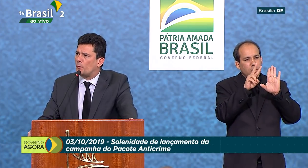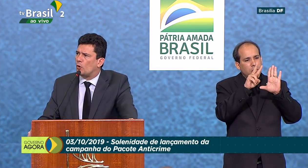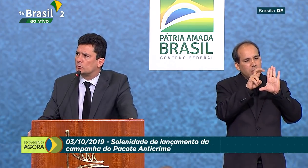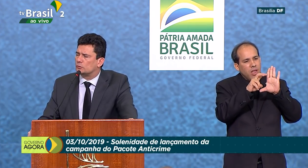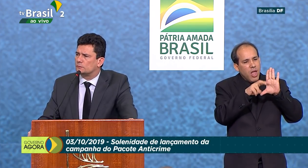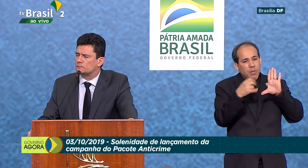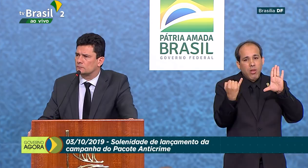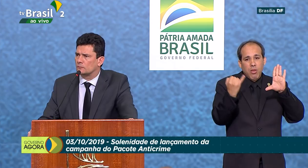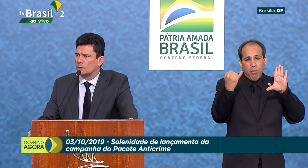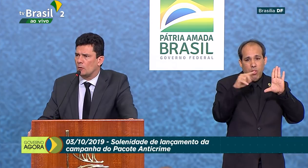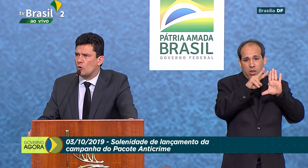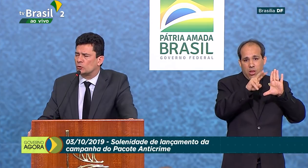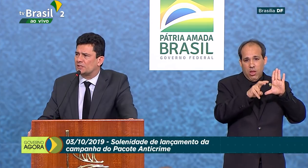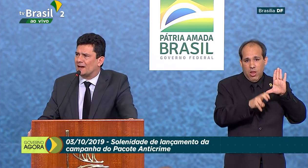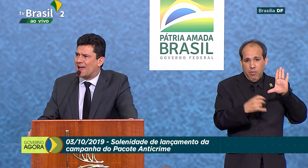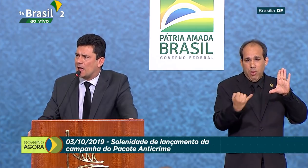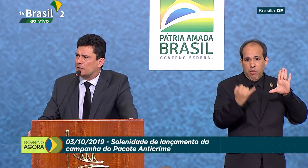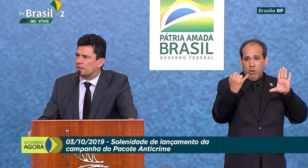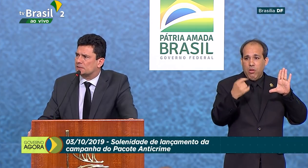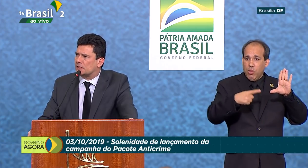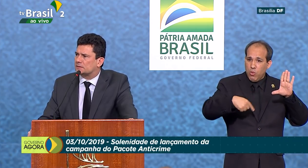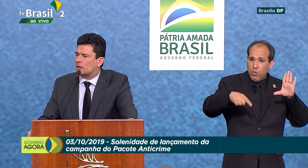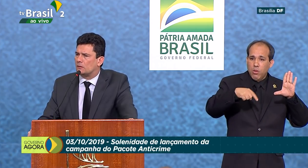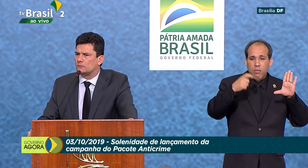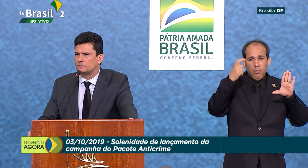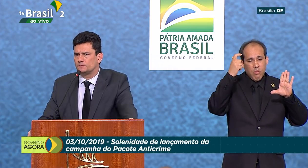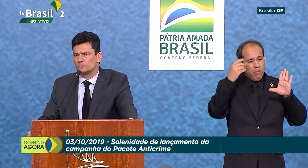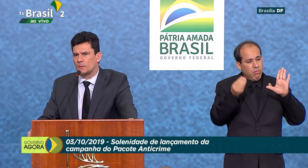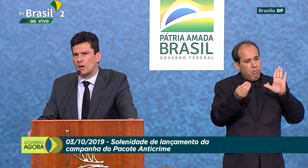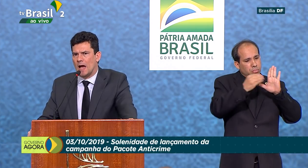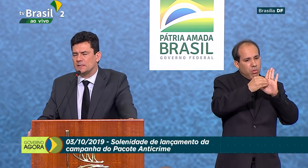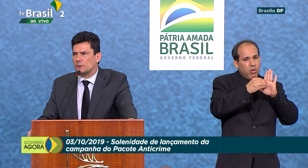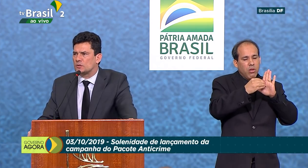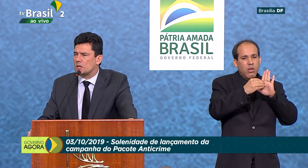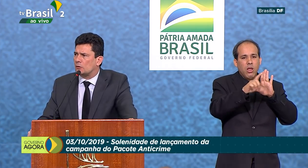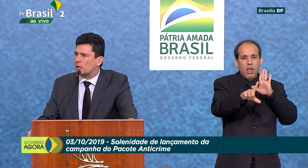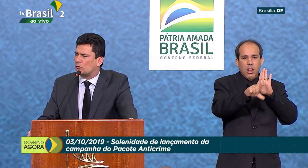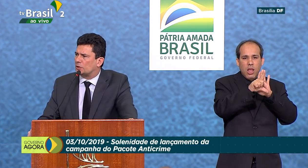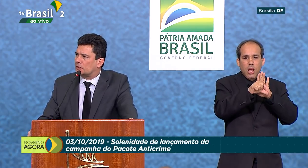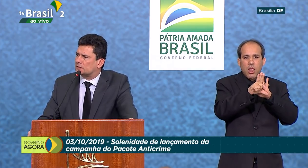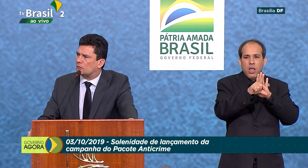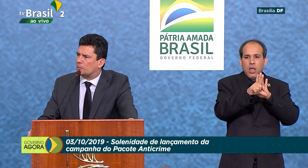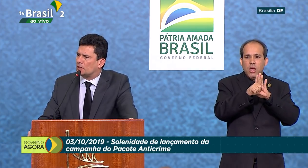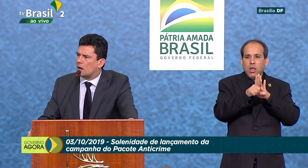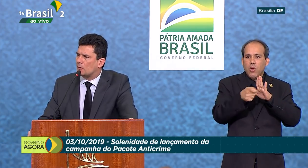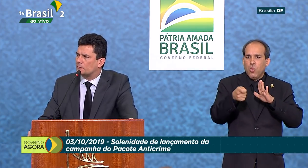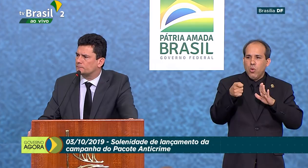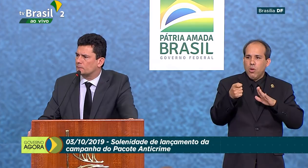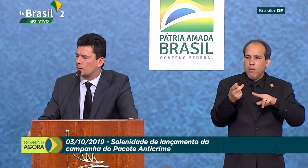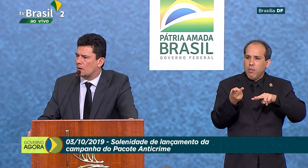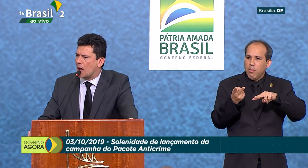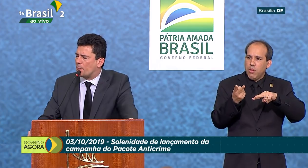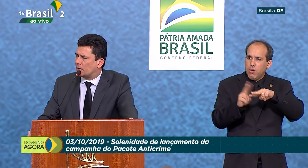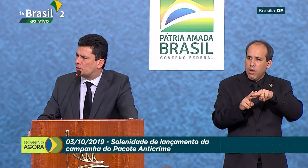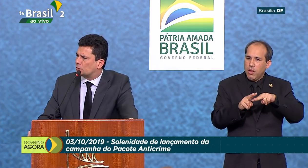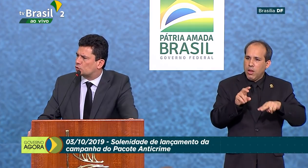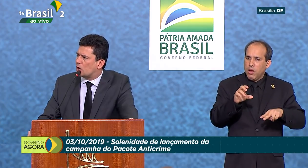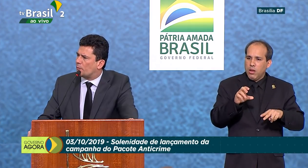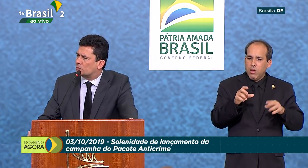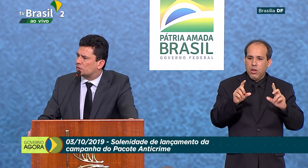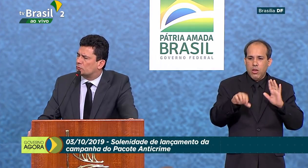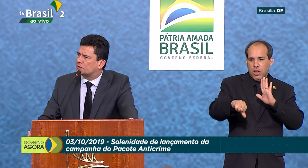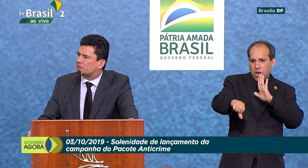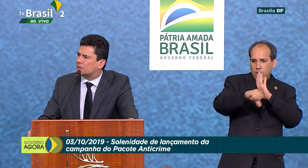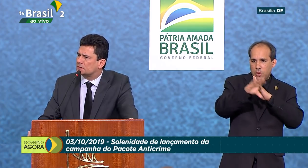estamos propondo consagrar na legislação a execução da condenação criminal a partir